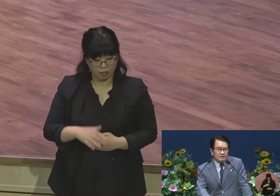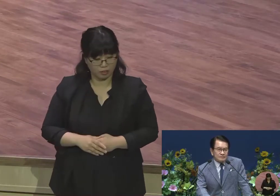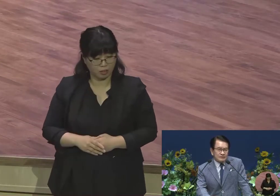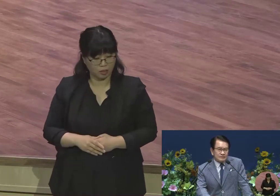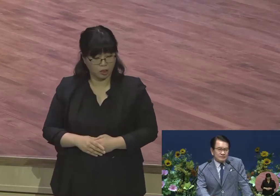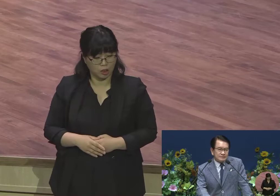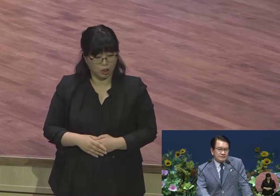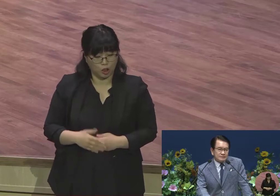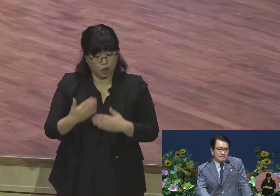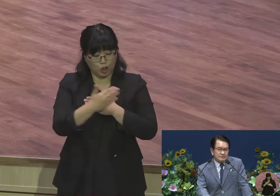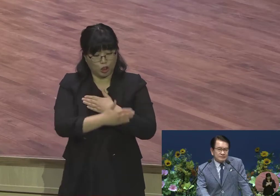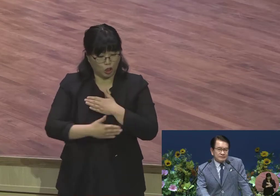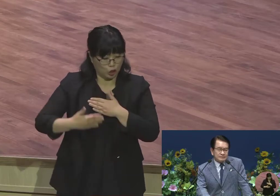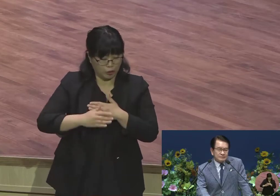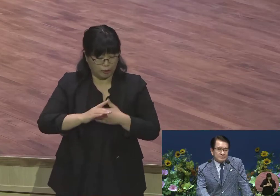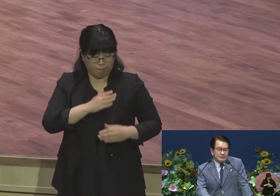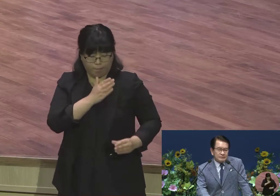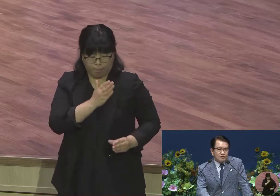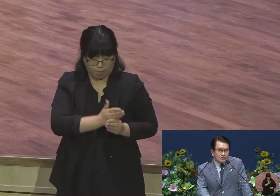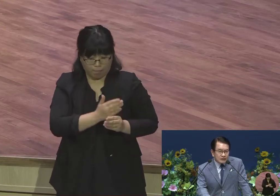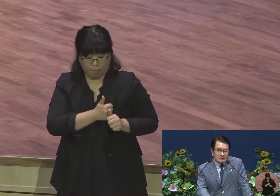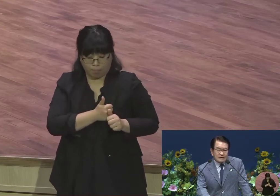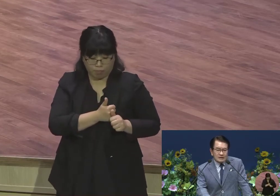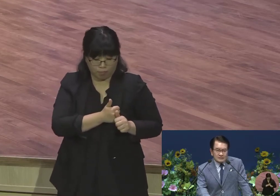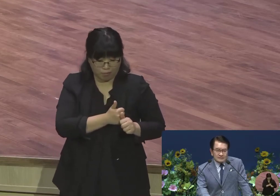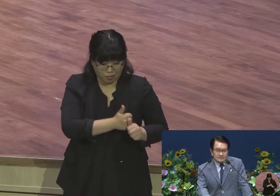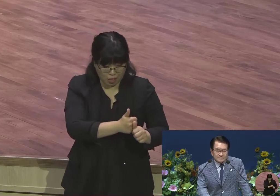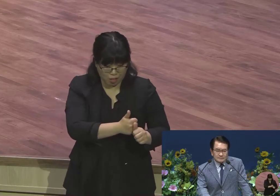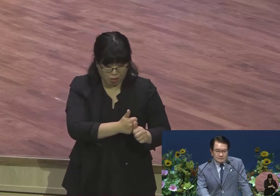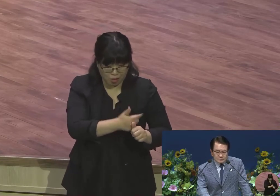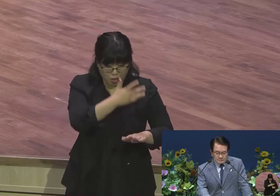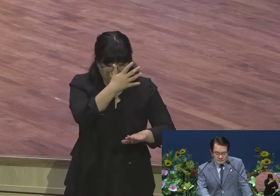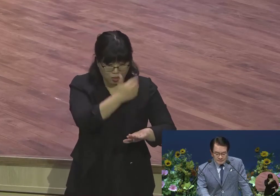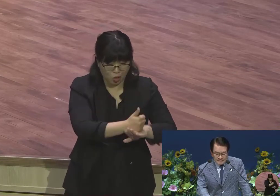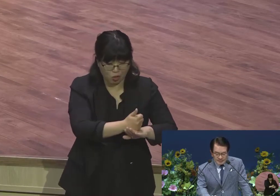인도받습니다 육신의 생각